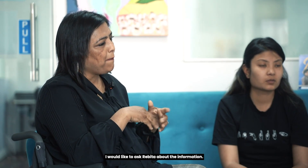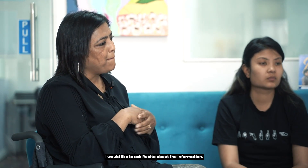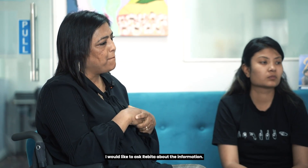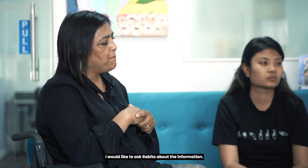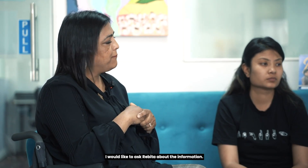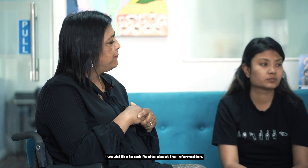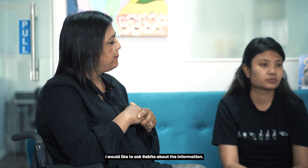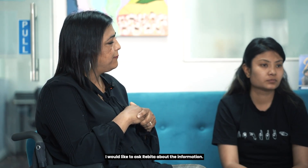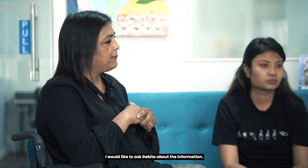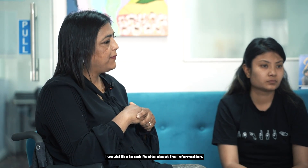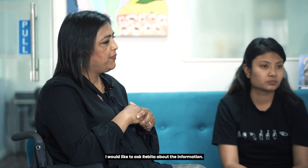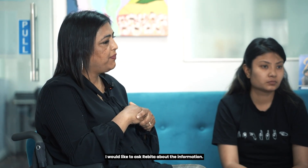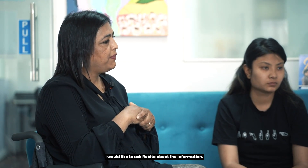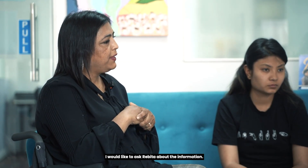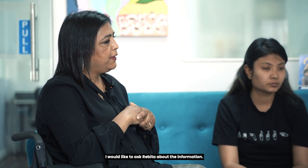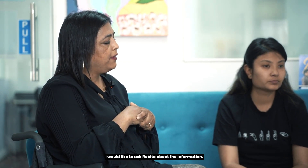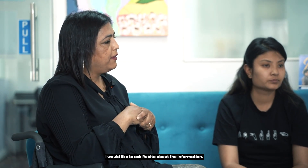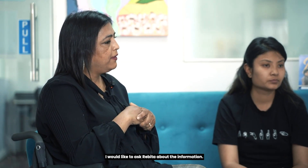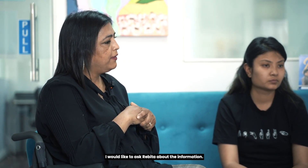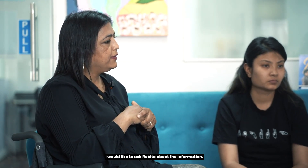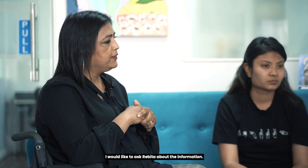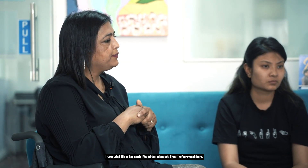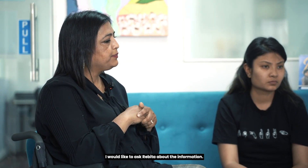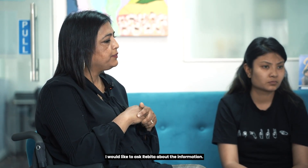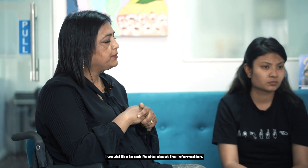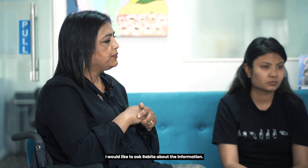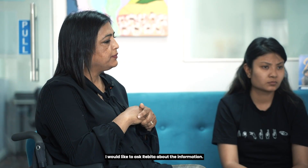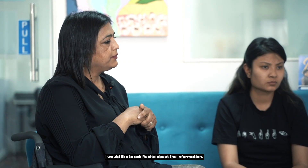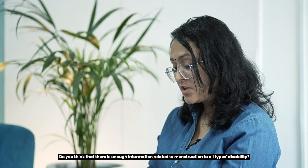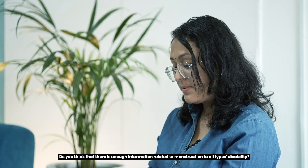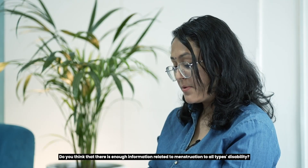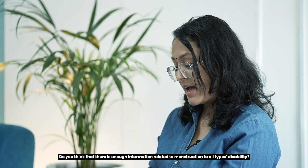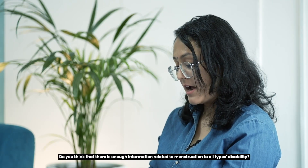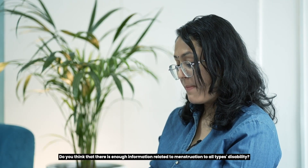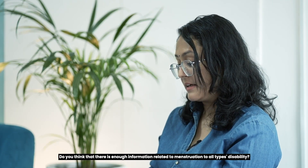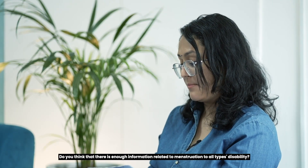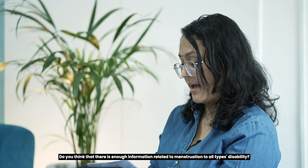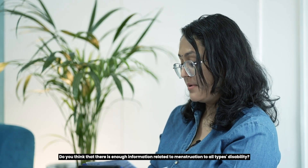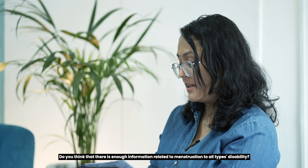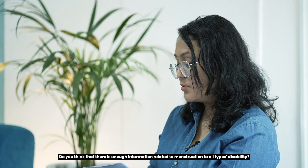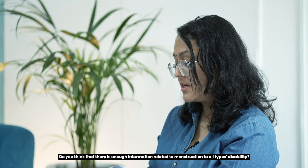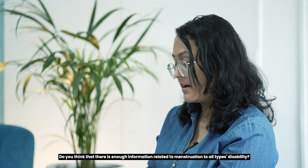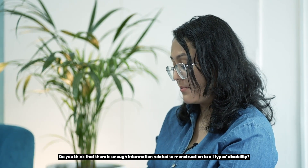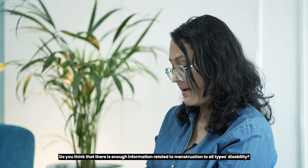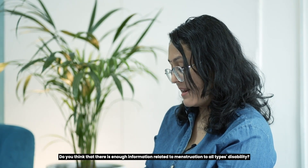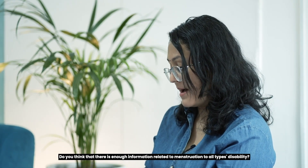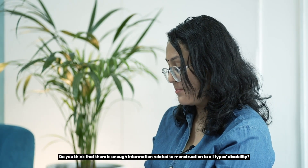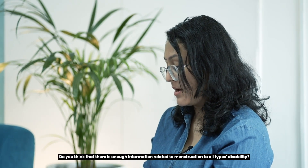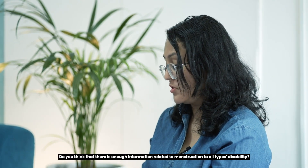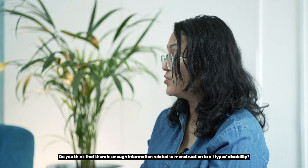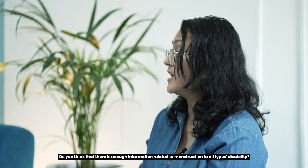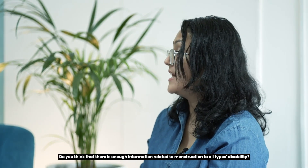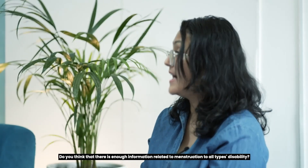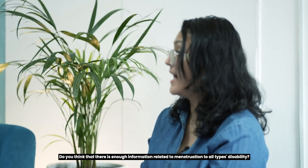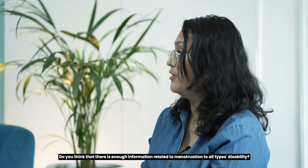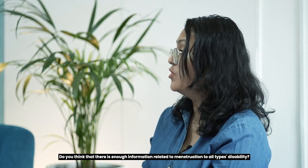हाम्रो रेविताजीलाई चाहिँ मलाई सोध्न मन लागेको जस्तै अघि तपाईँले सूचनाको कुरा पनि गर्नुभयो होइन सबै प्रकारका अपाङ्गता भएका व्यक्तिले बुझ्ने गरी महिनावारीबारे